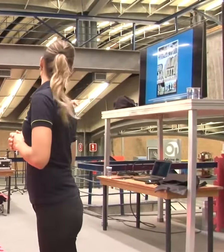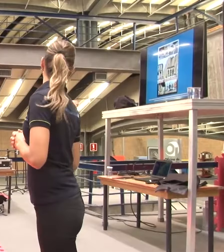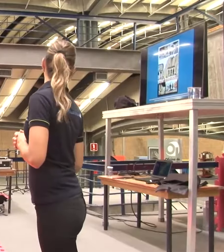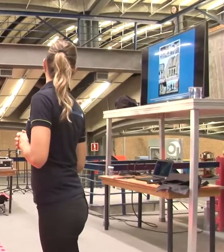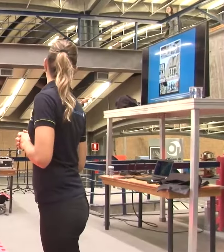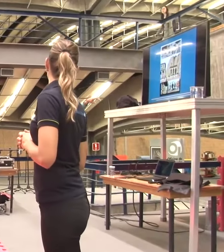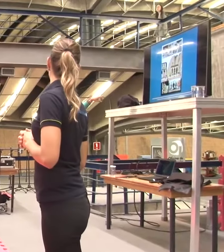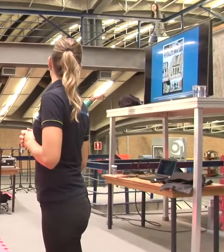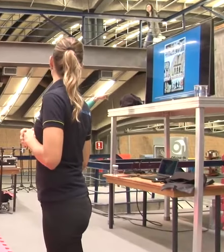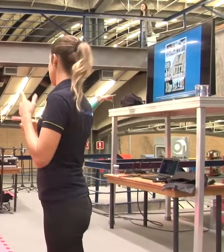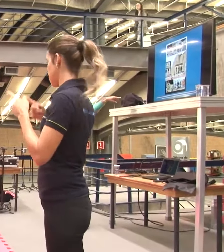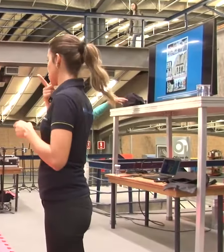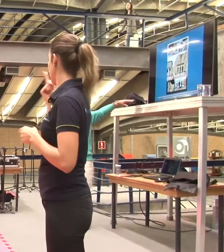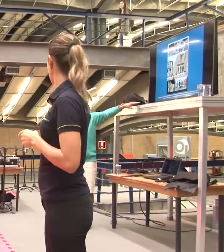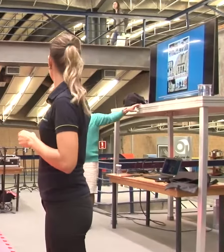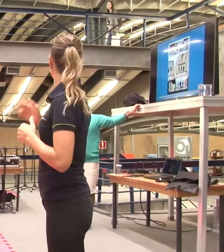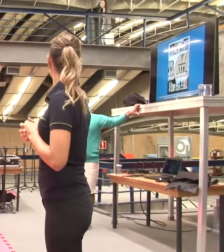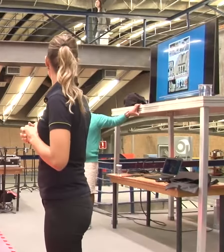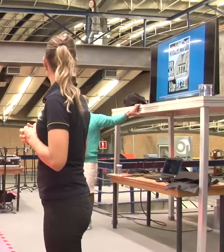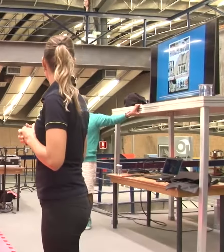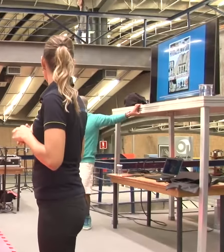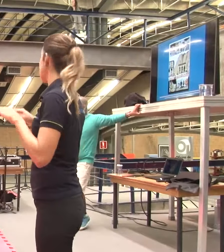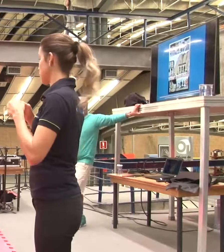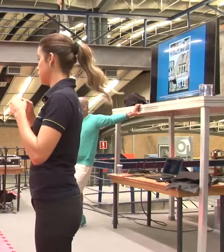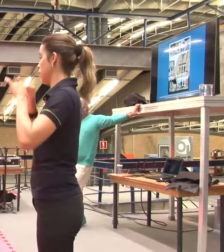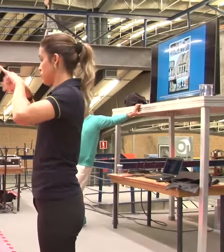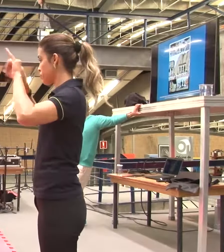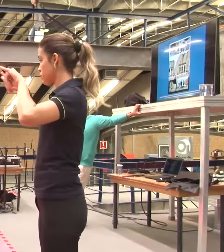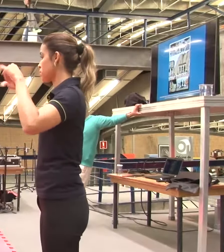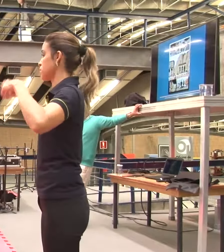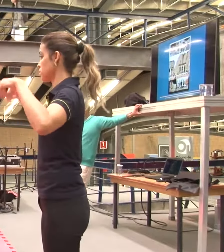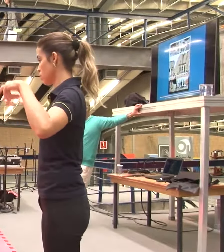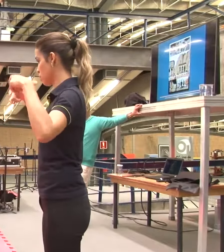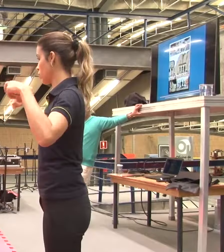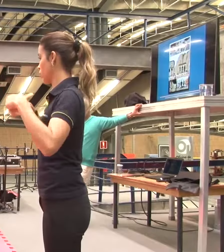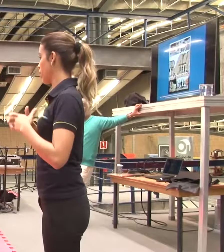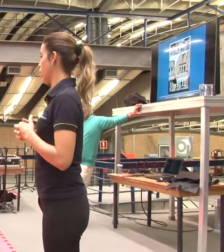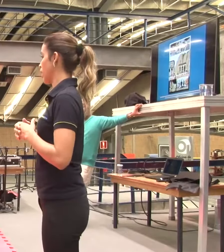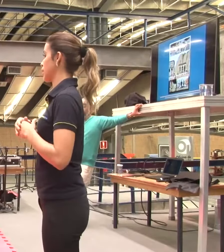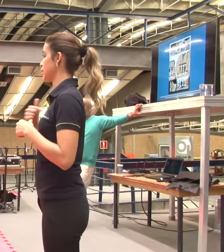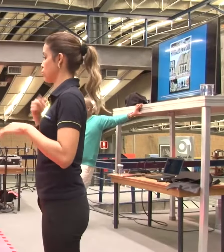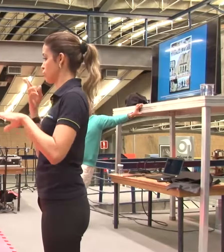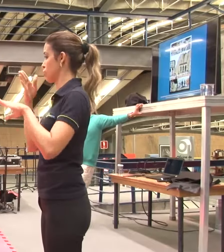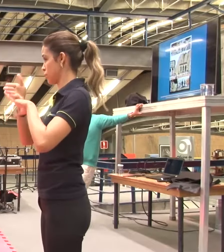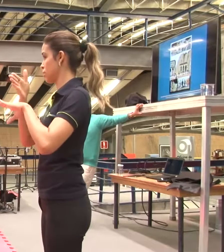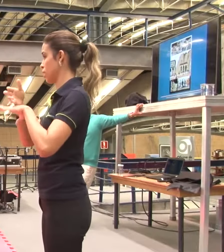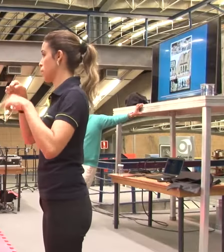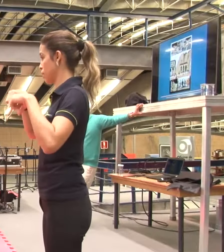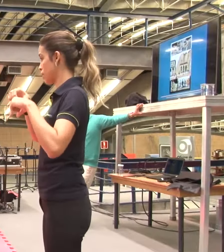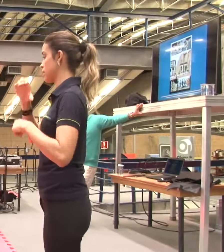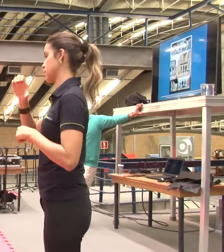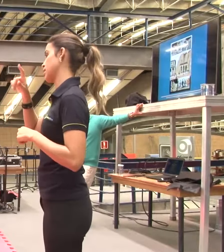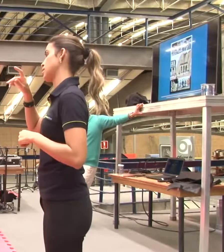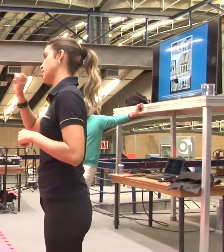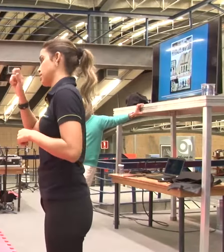Mais tarde eu vou falar disso, tá? E fazer propaganda desse lugar que me recebe sempre muito bem. Aqui no Centro Cultural São Paulo,